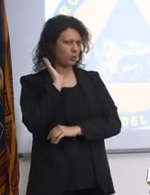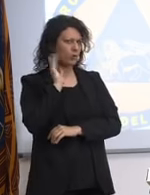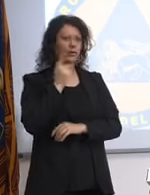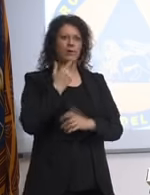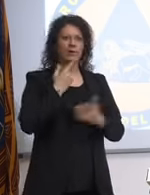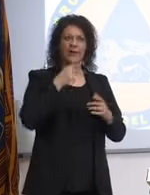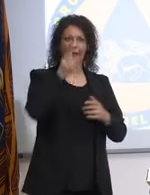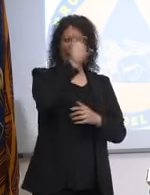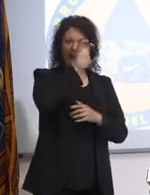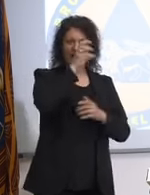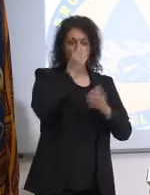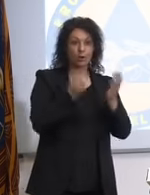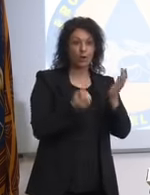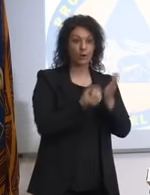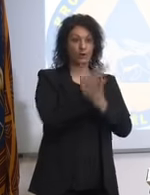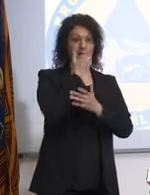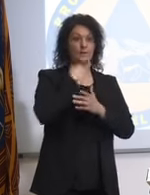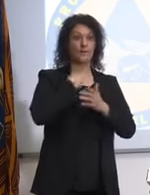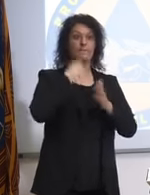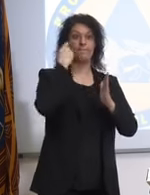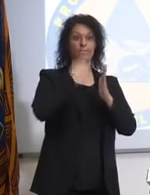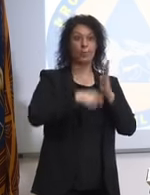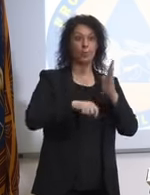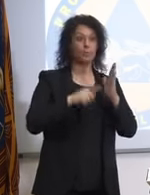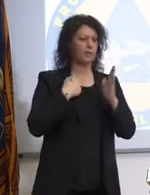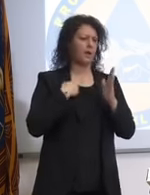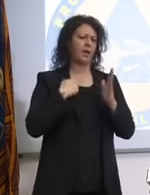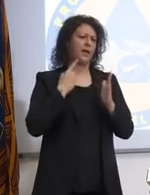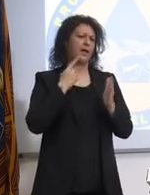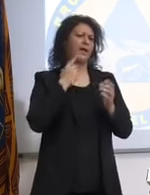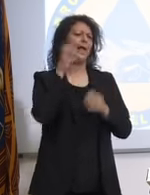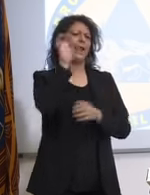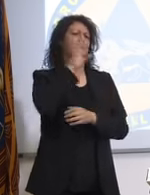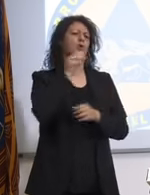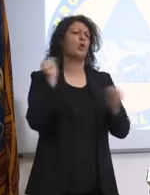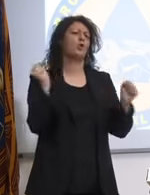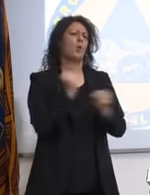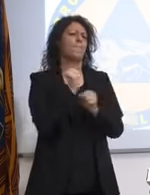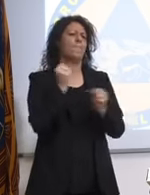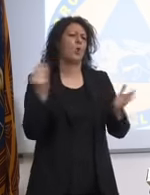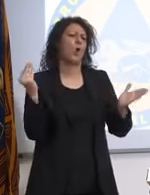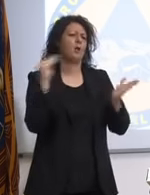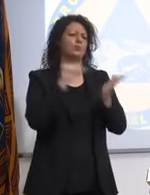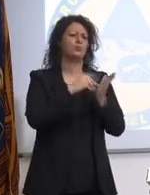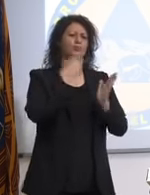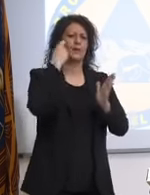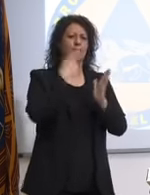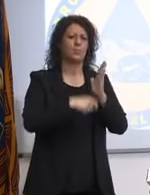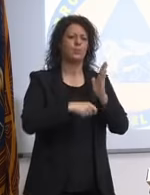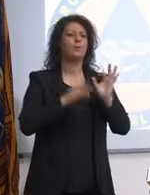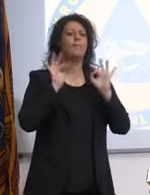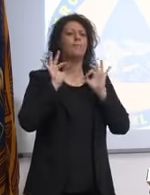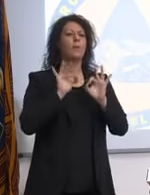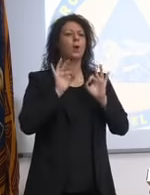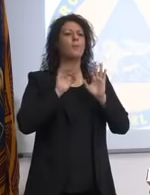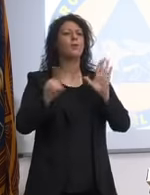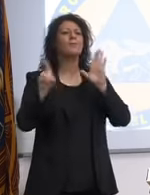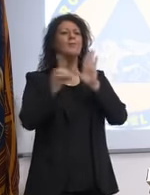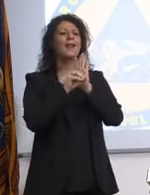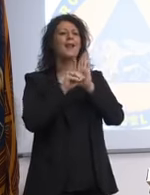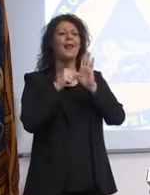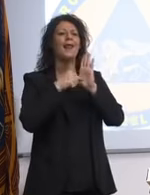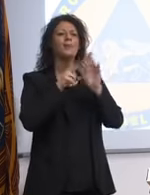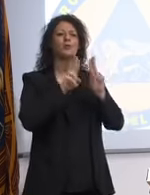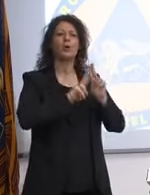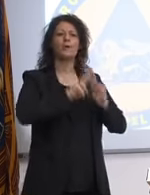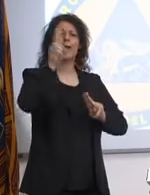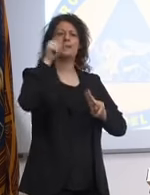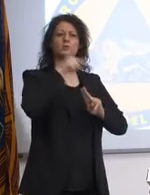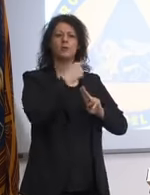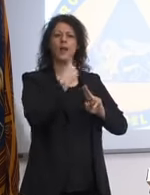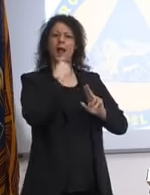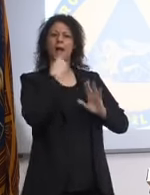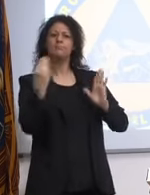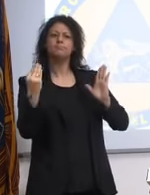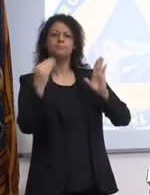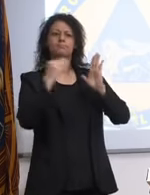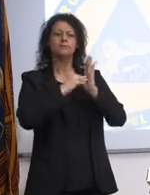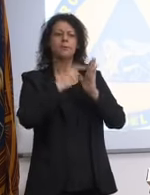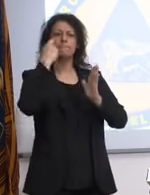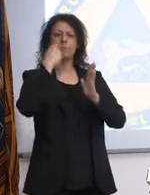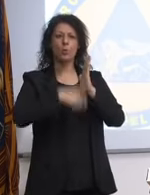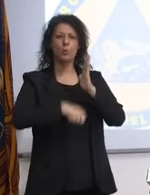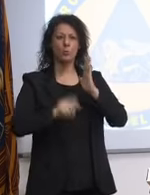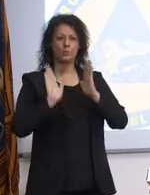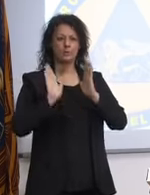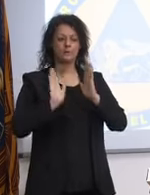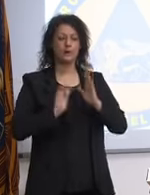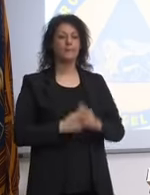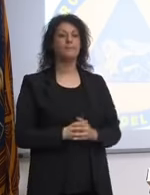multa non è un'invenzione perché non la può mettere la Regione, è scritta in un decreto nazionale. E la multa non te la in via teorica non te la prendi